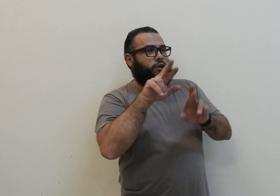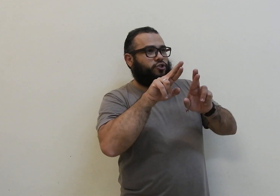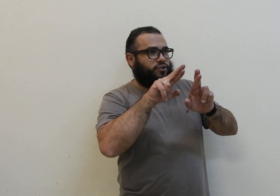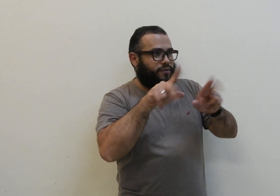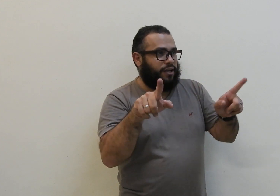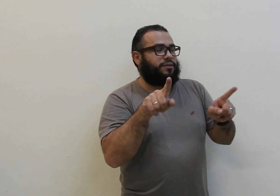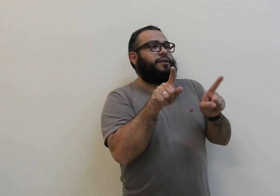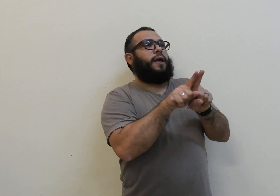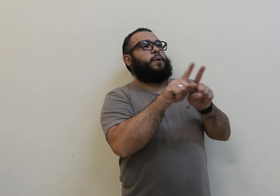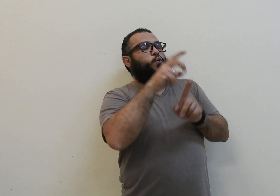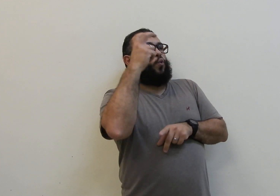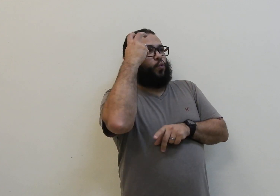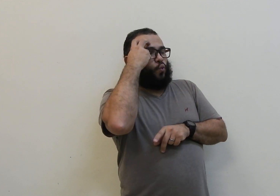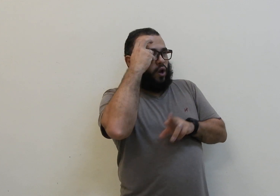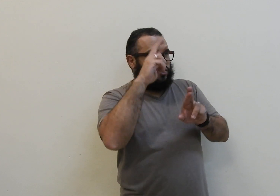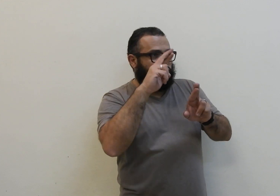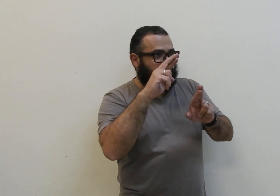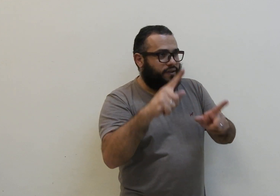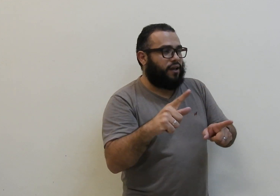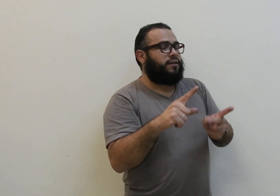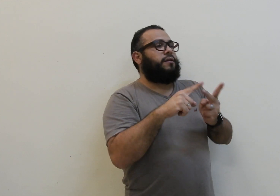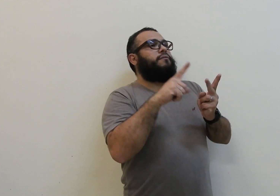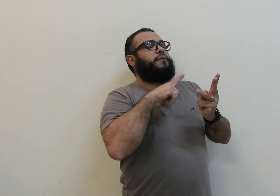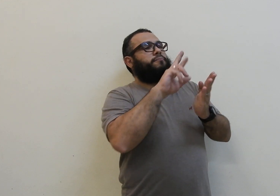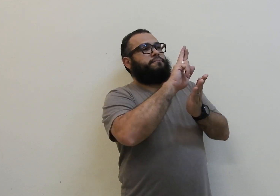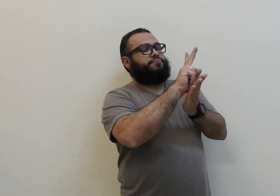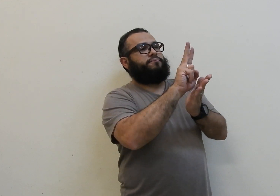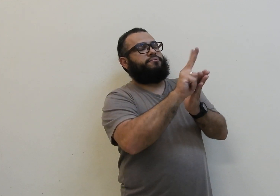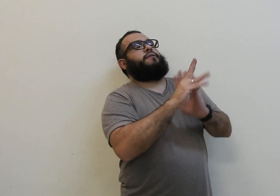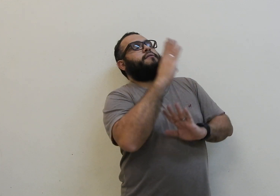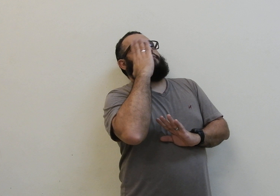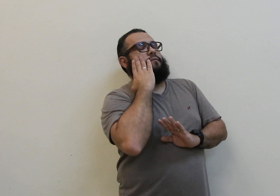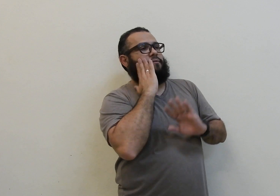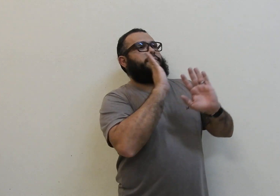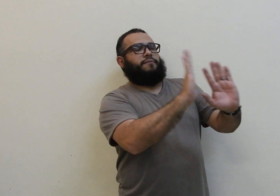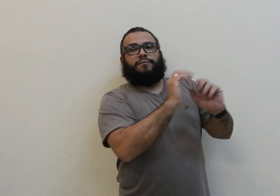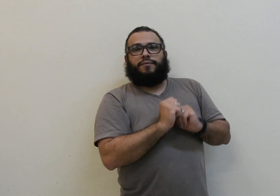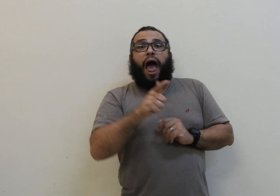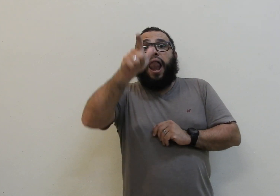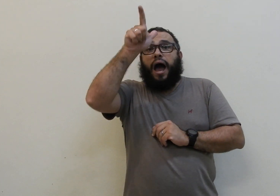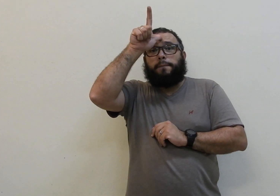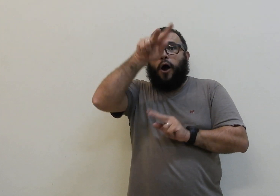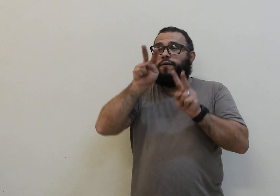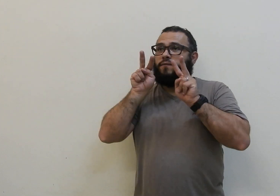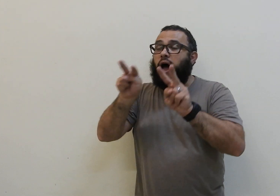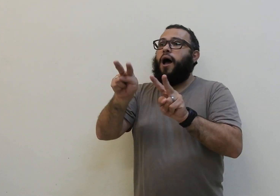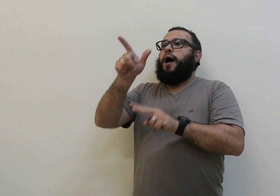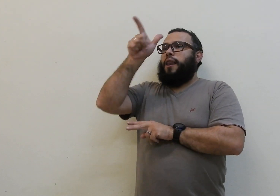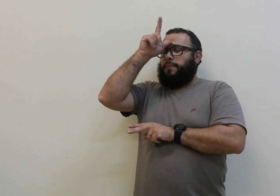vocês compreendem que ele tem uma língua diferente, que ele tem uma cultura diferente e tem outros pertencimentos,